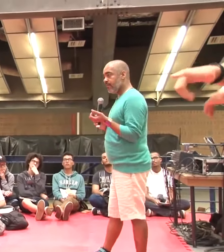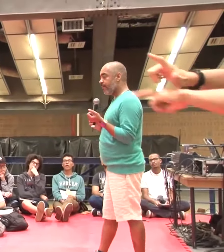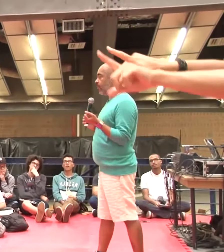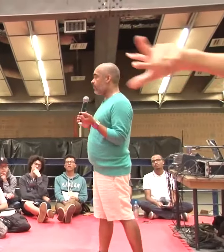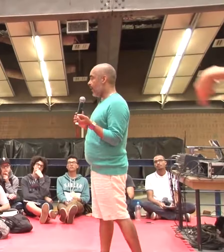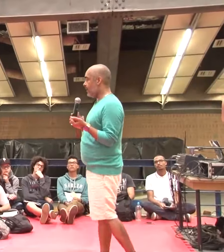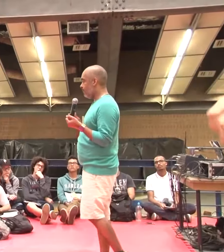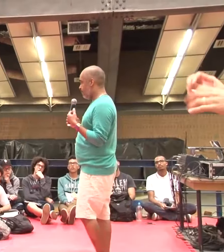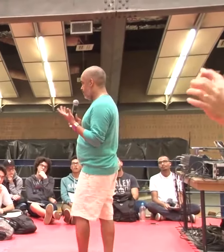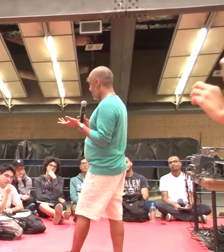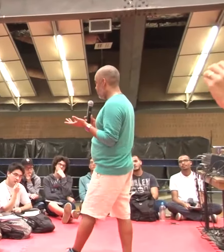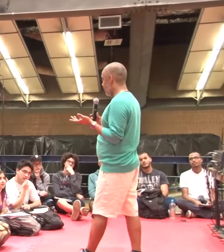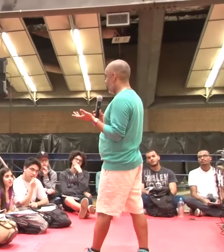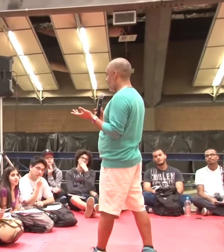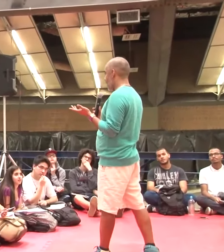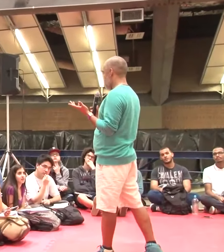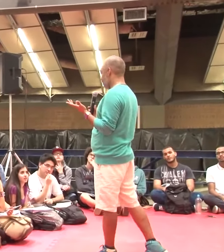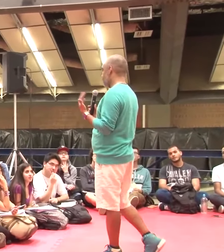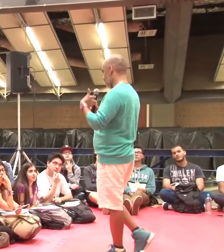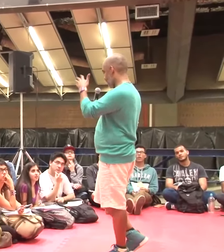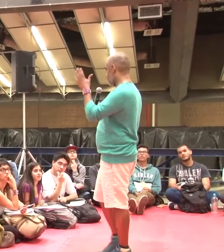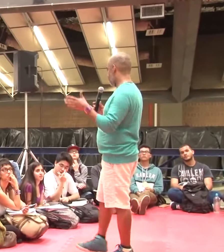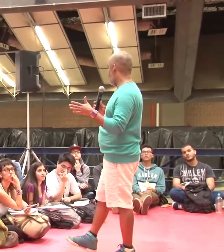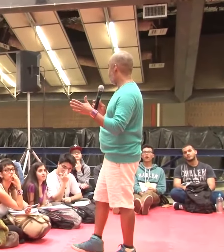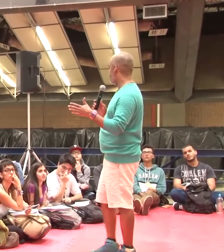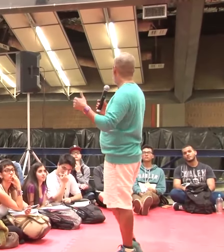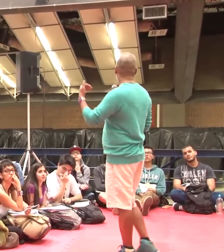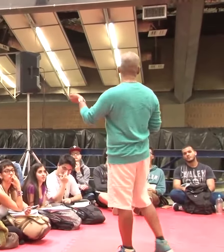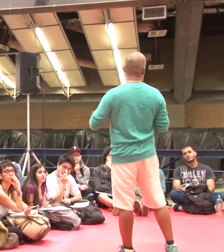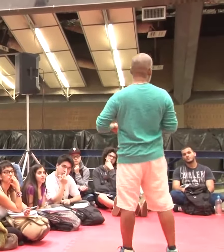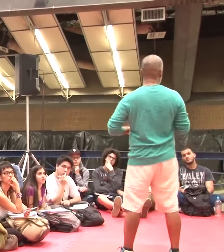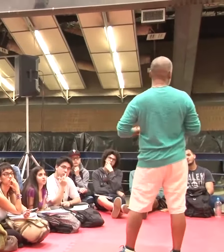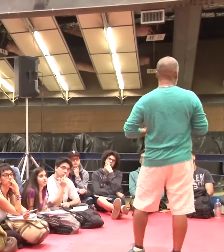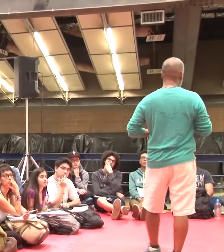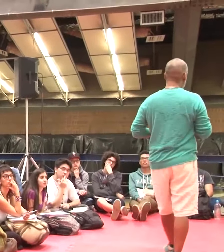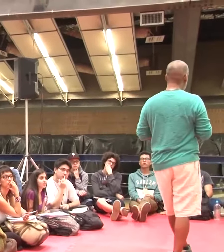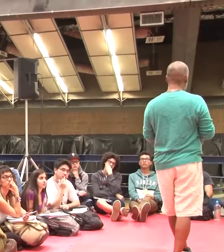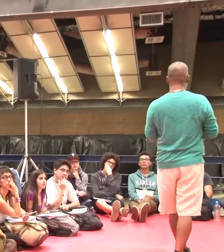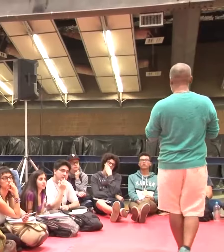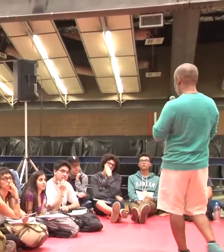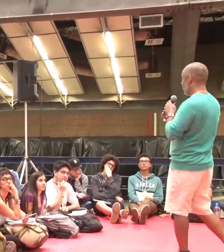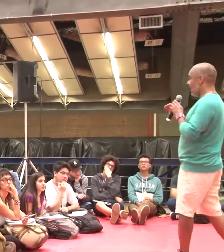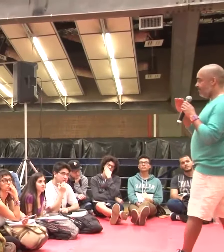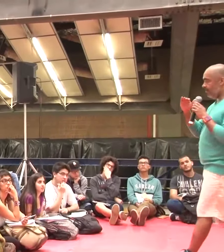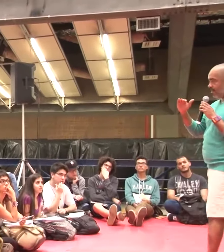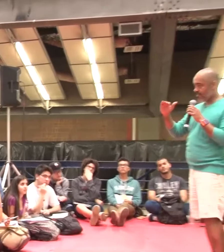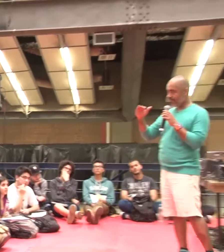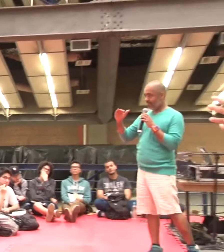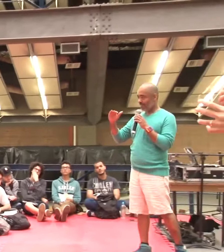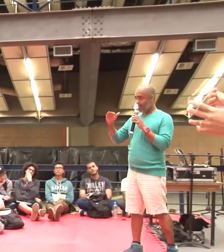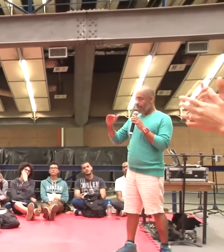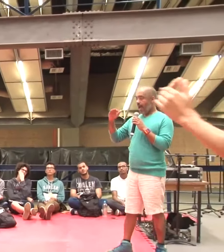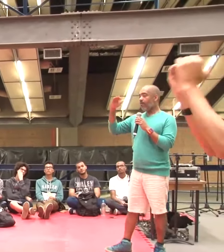forma, por exemplo, encontrada pelos proprietários desses imóveis para ganhar dinheiro de todo jeito. Então ele alugava a